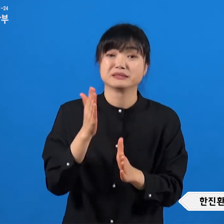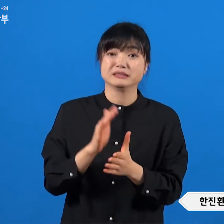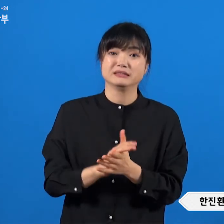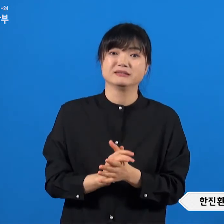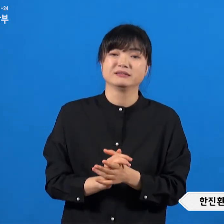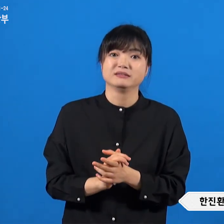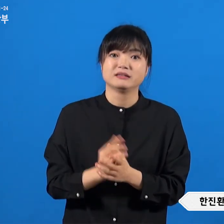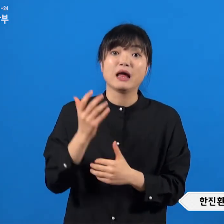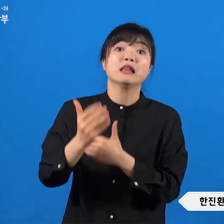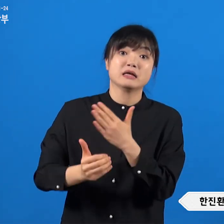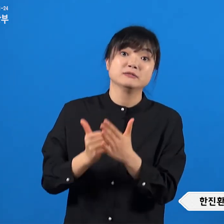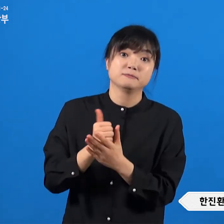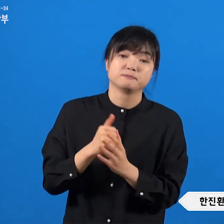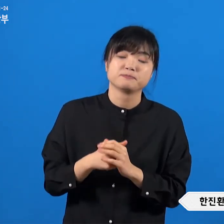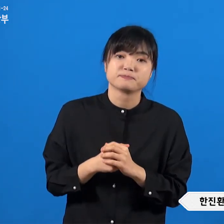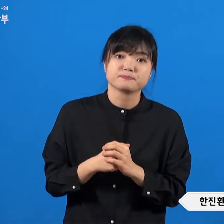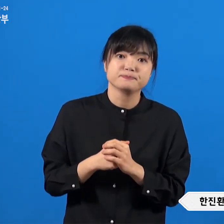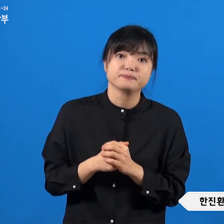분이십니다.